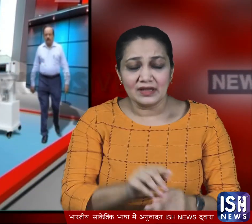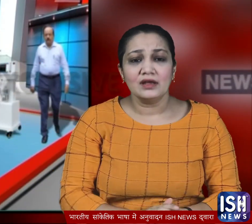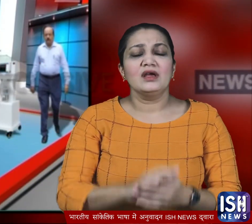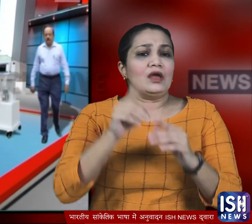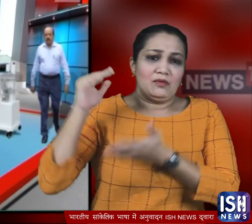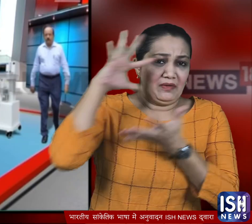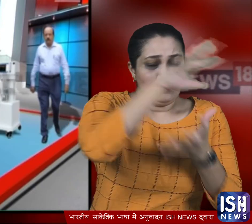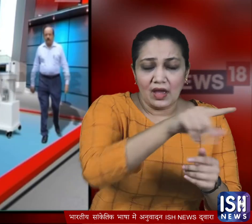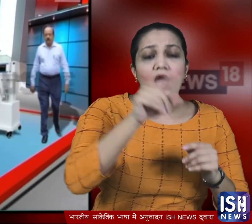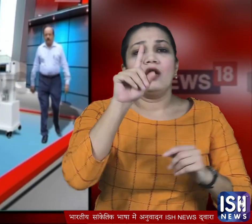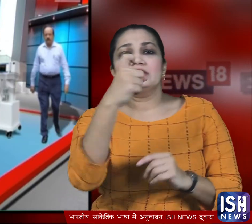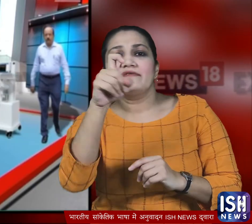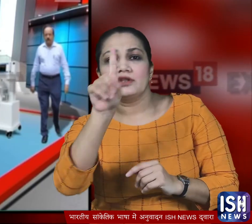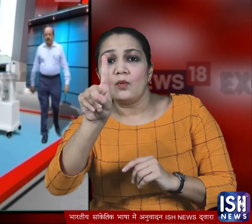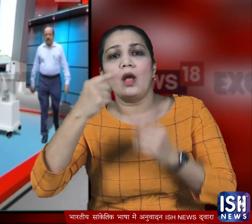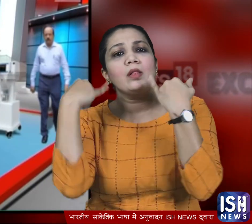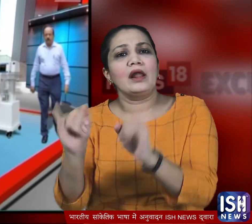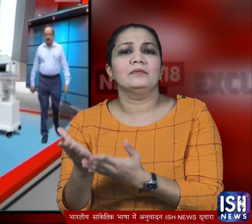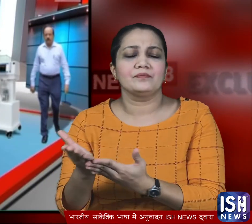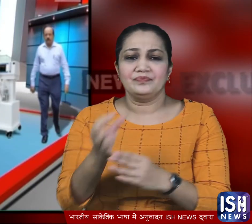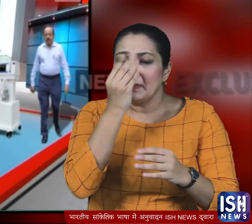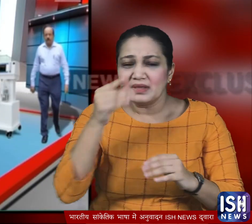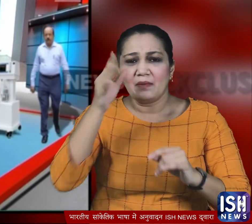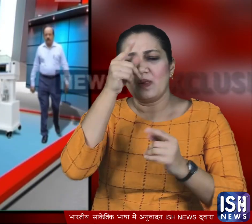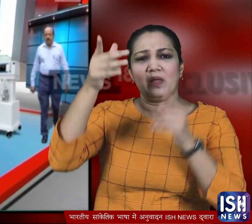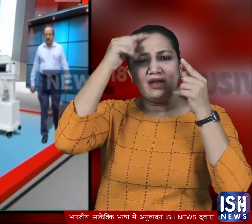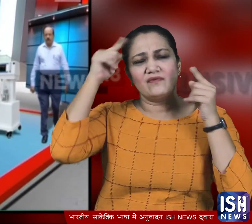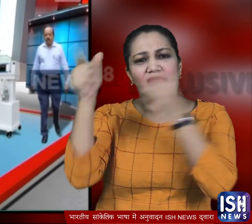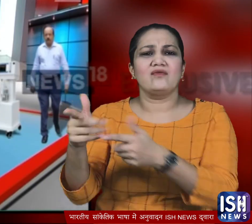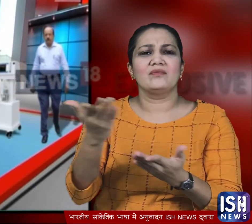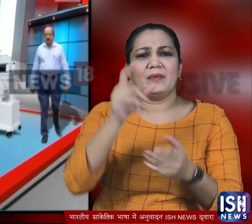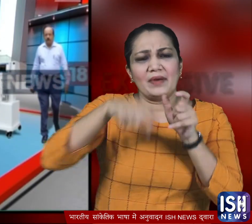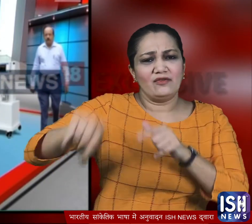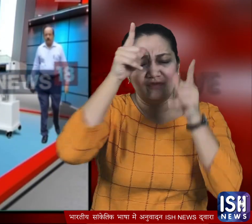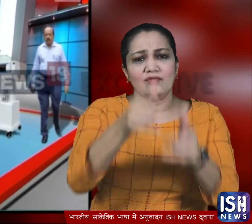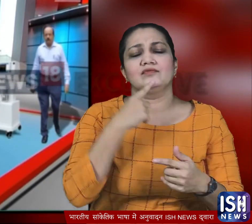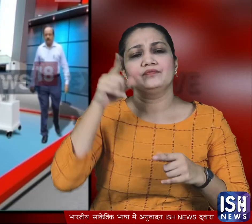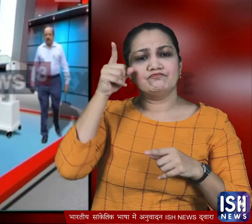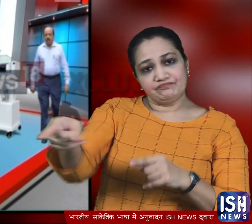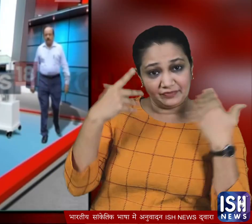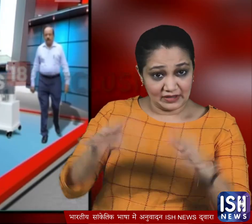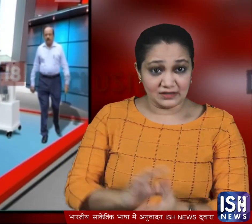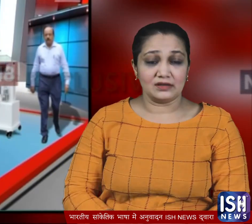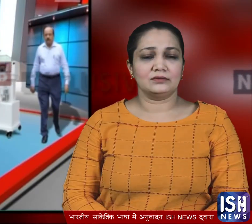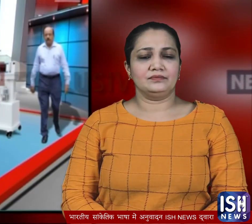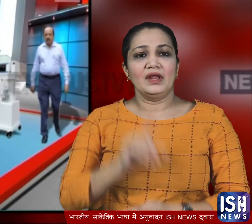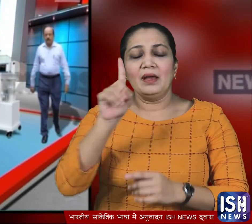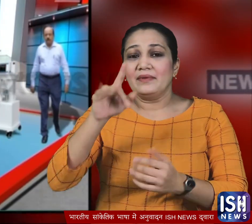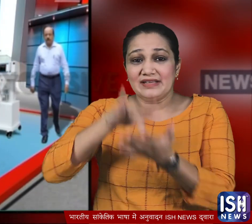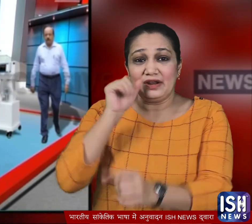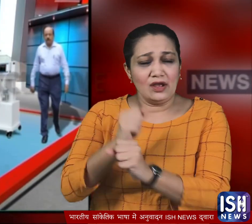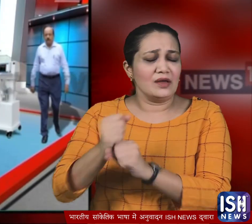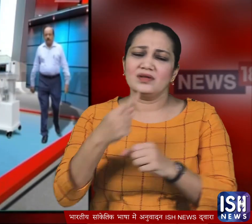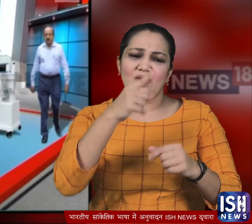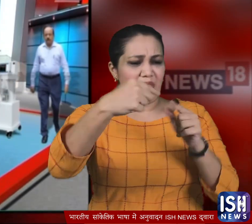उनमें 71 खराब हैं, यानी बीजेपी सरकार लोगों की जान से खेल रही। ऐसा आरोप जयवीर शेरगिल ने लगाया, लेकिन केंद्र